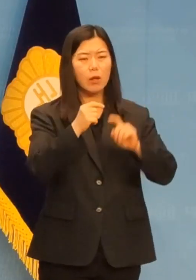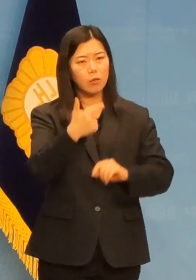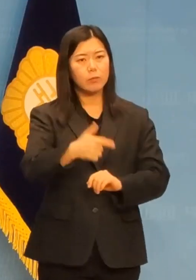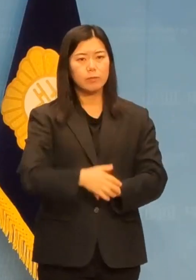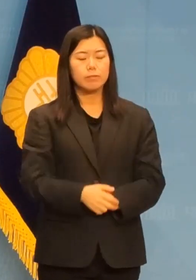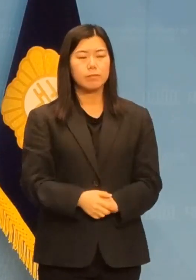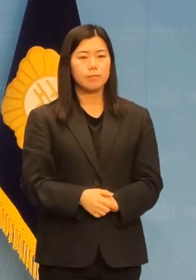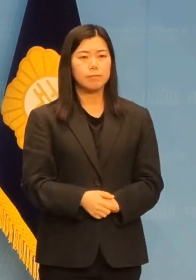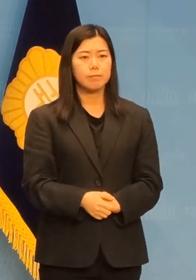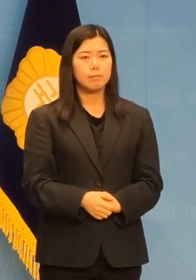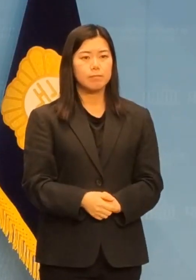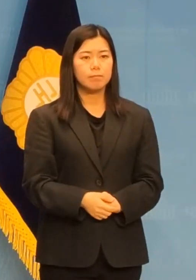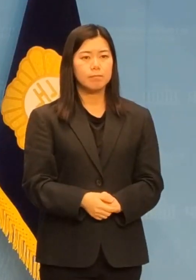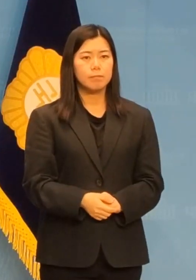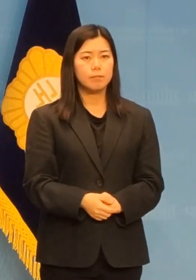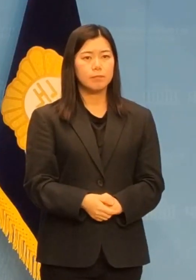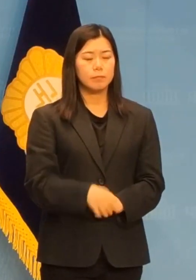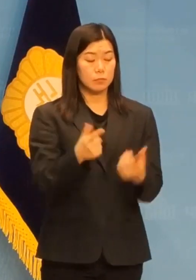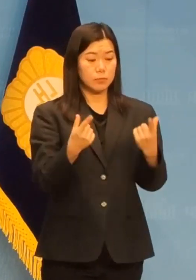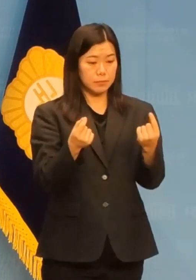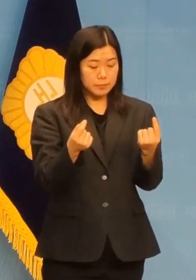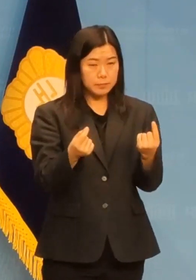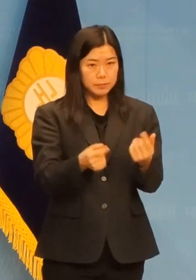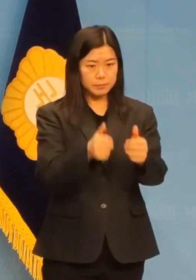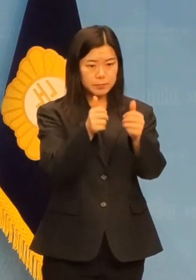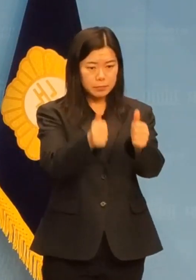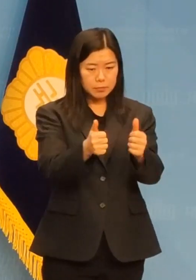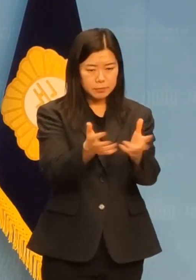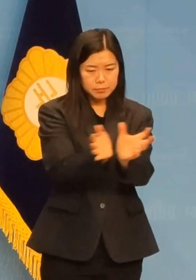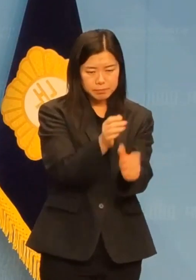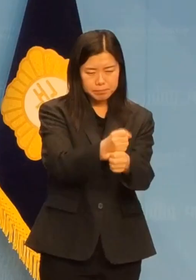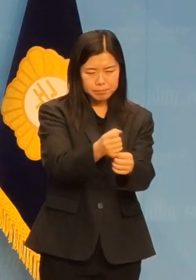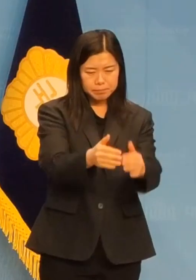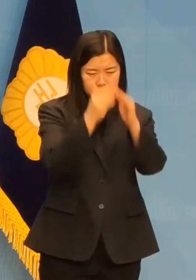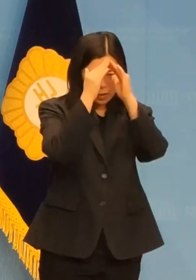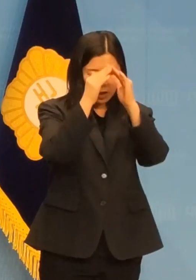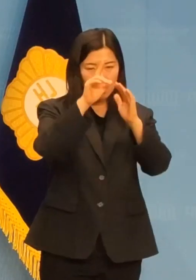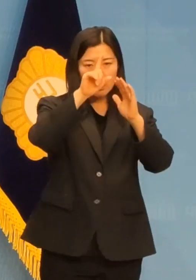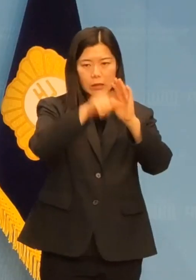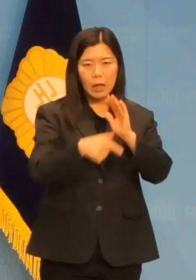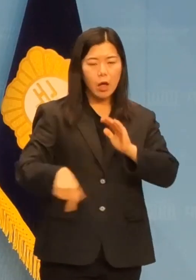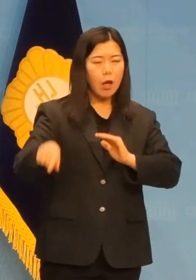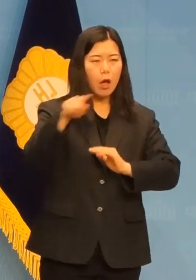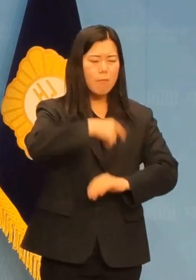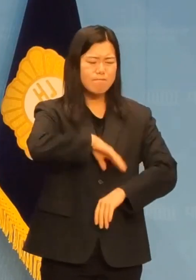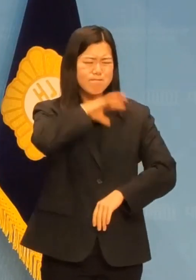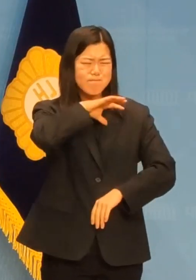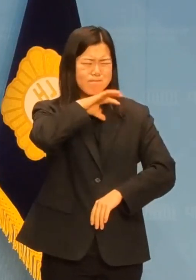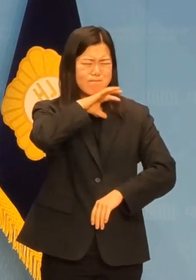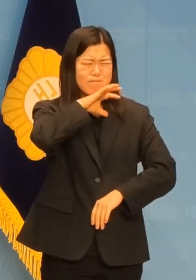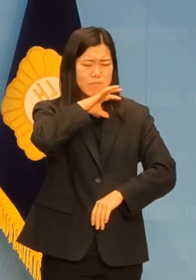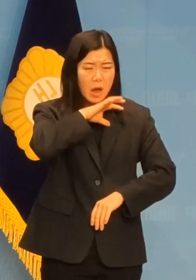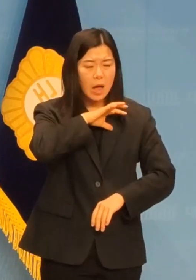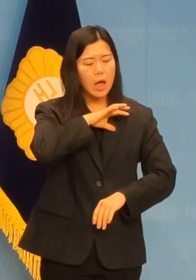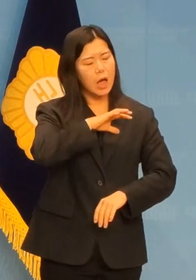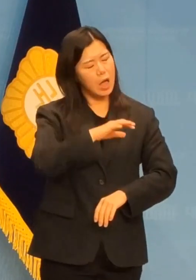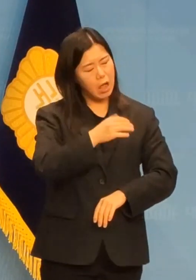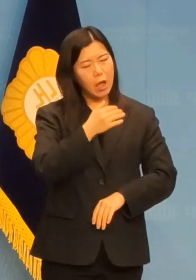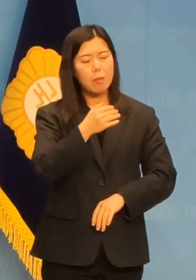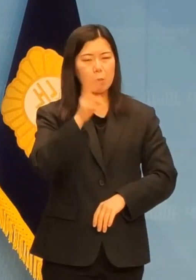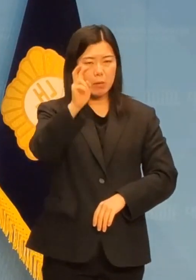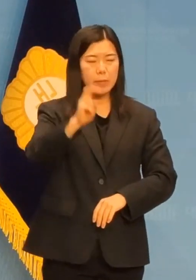뻔합니다. 이렇게 구성된 재판부에서 재판받는 당사자들의 반발은 충분히 예상